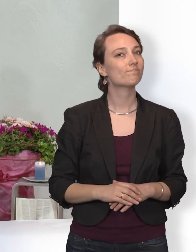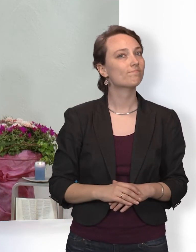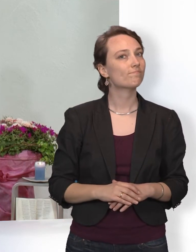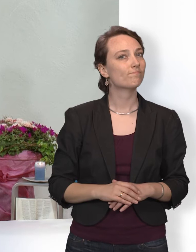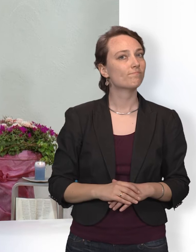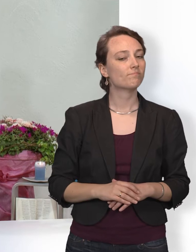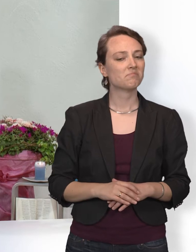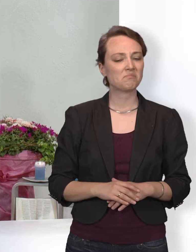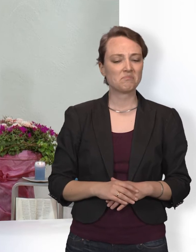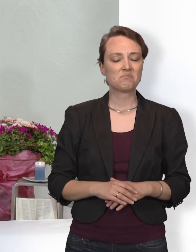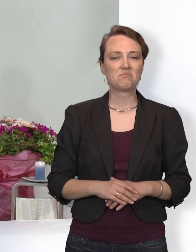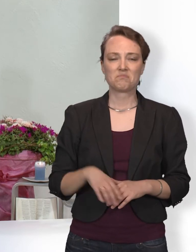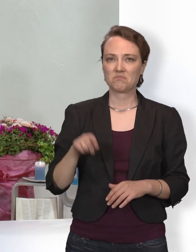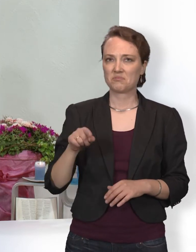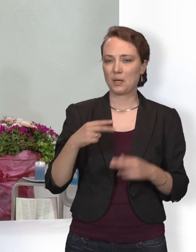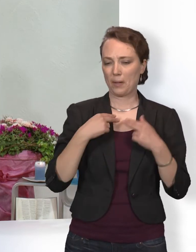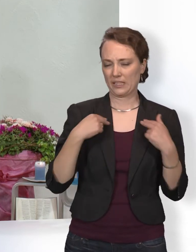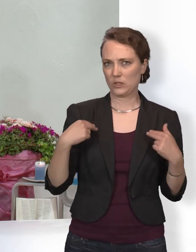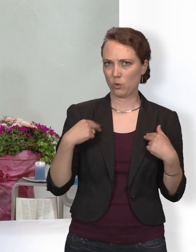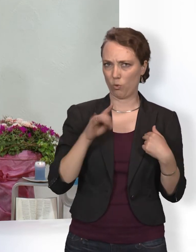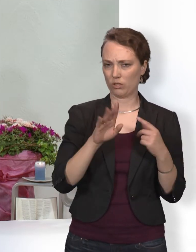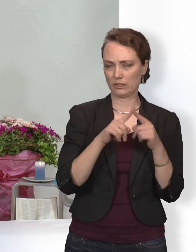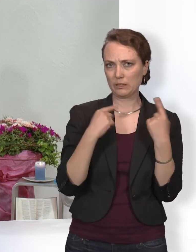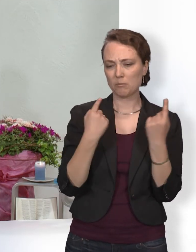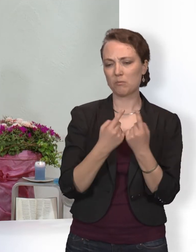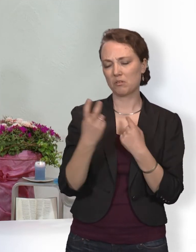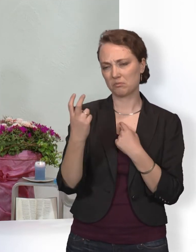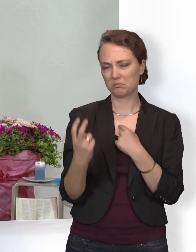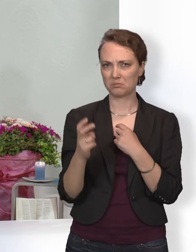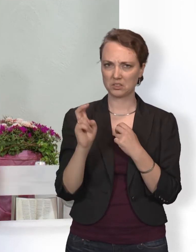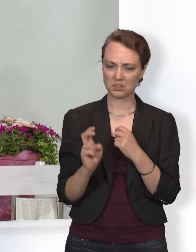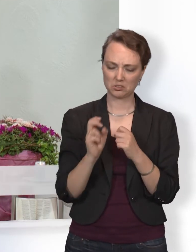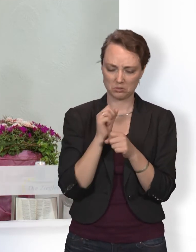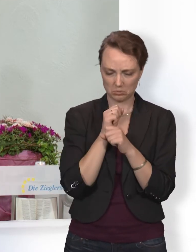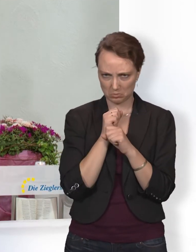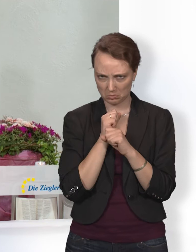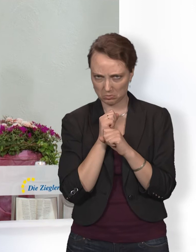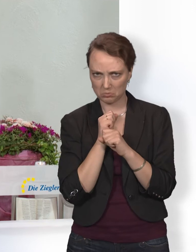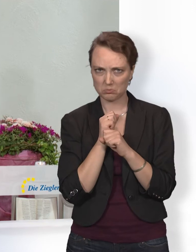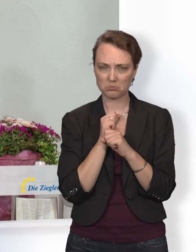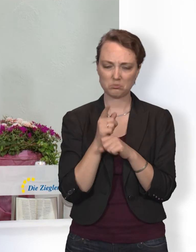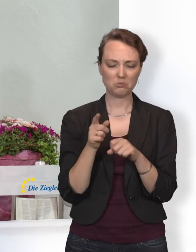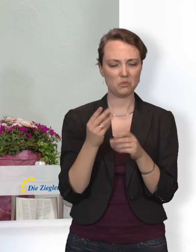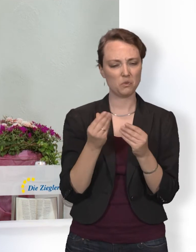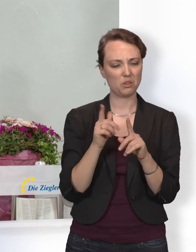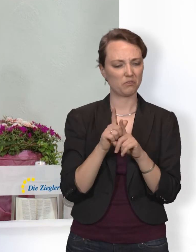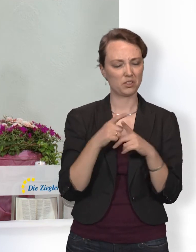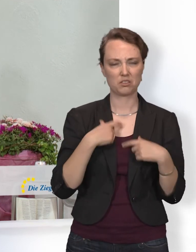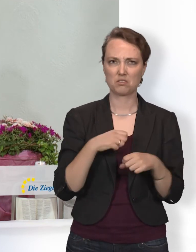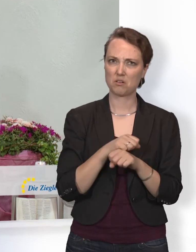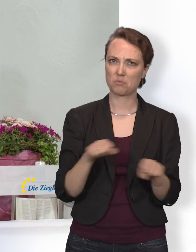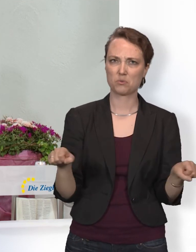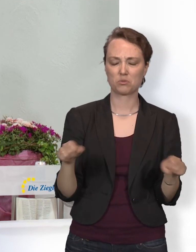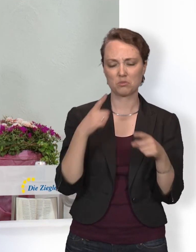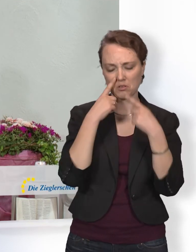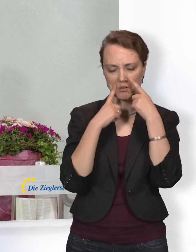Zusammengekauert sitzt er im Studierzimmer seines Pastors. Er fühlt sich total zerschlagen. Tränen laufen über das eingefallene